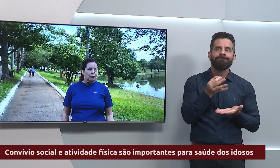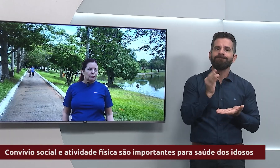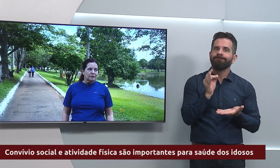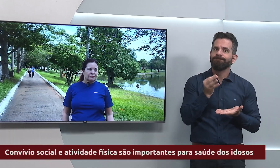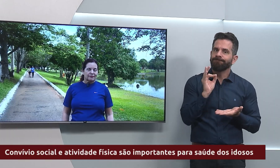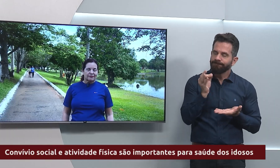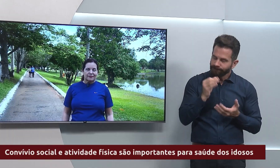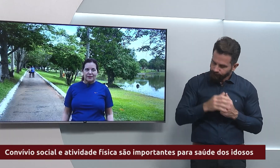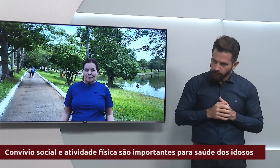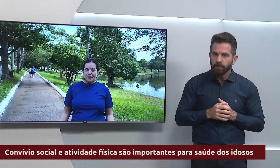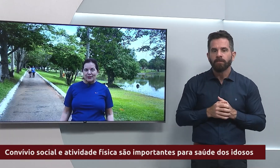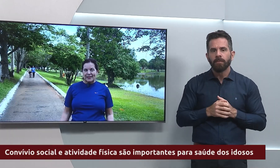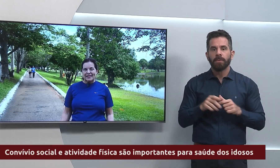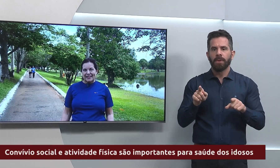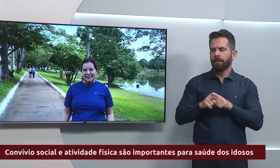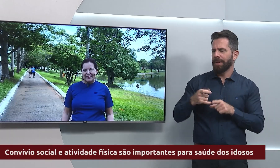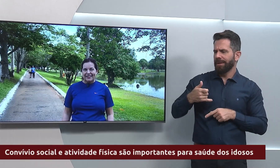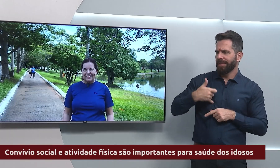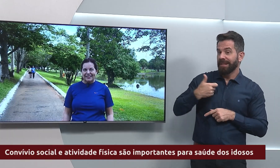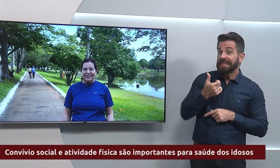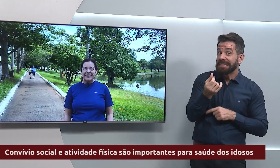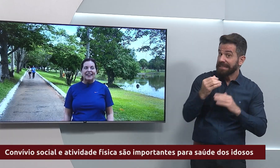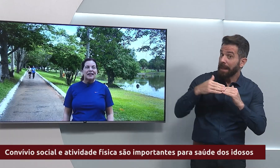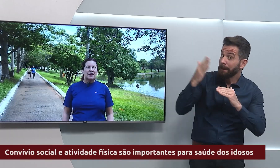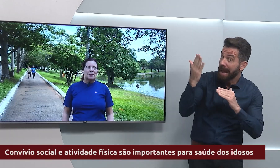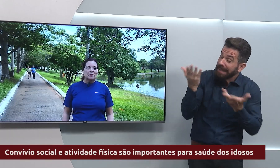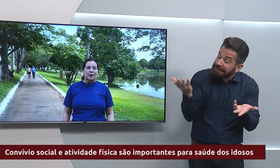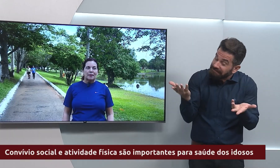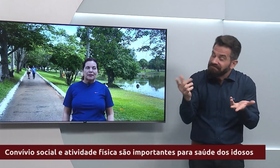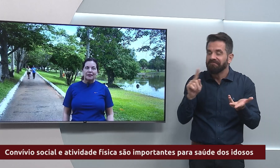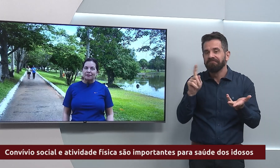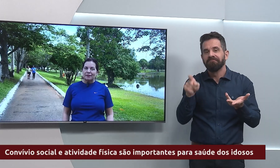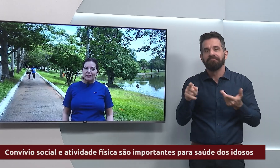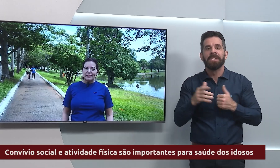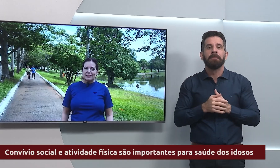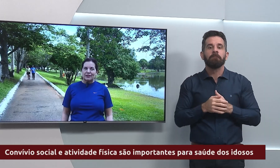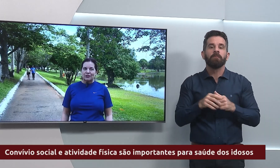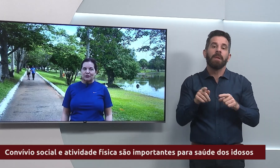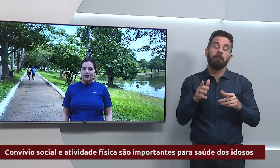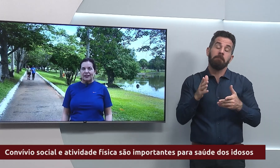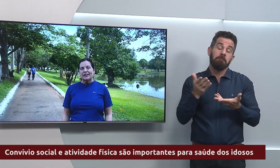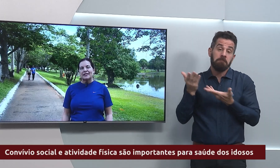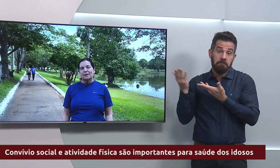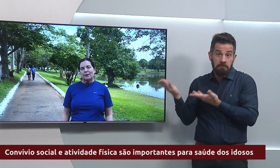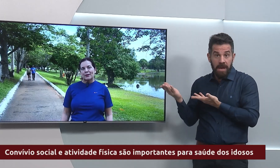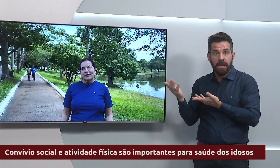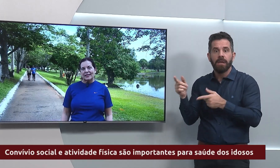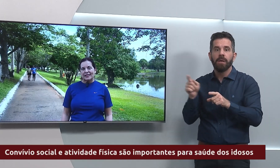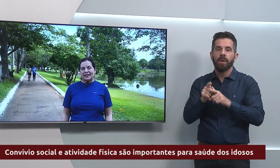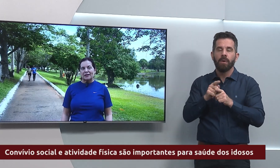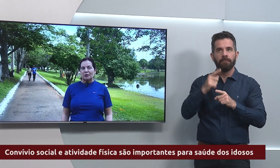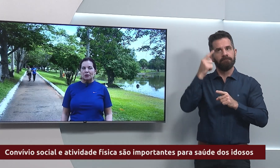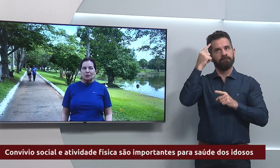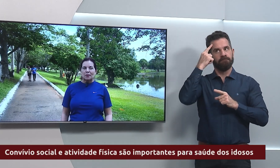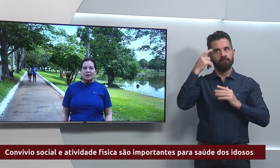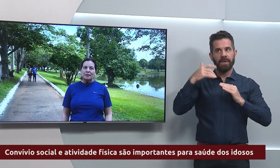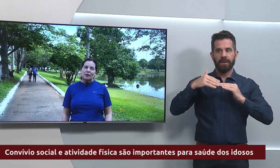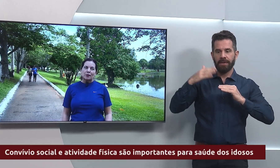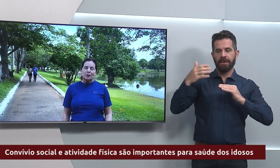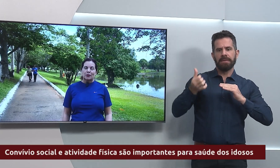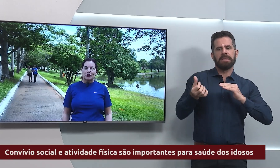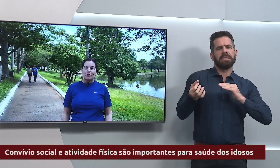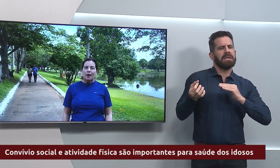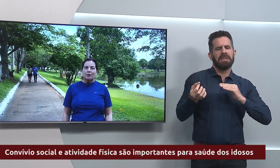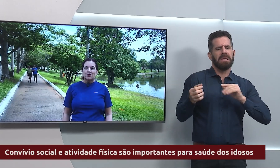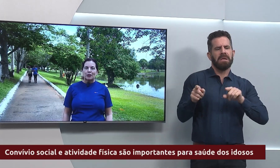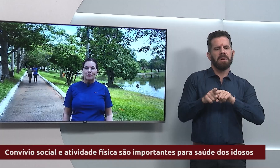estou com mais de 60. E para mim, assim, a diferença após os 60 continua a mesma coisa,